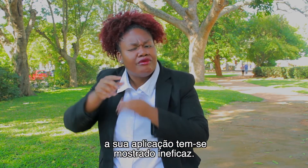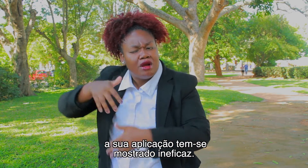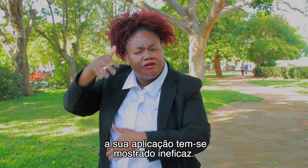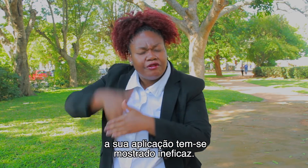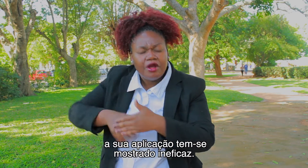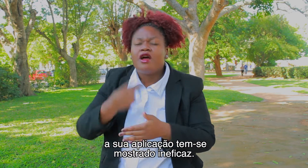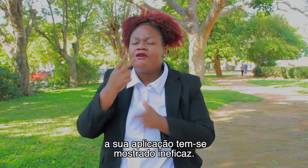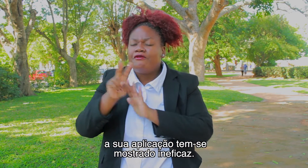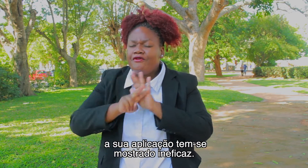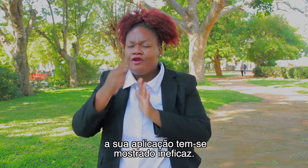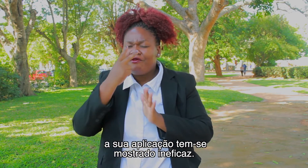mostrado ineficaz.